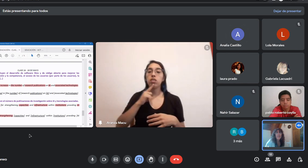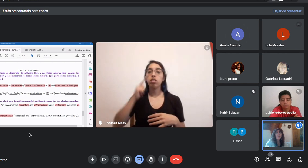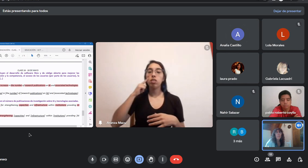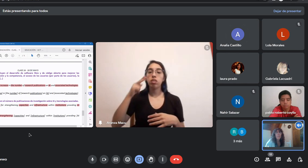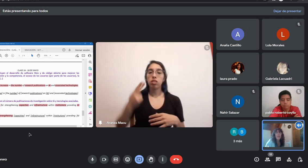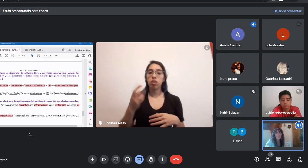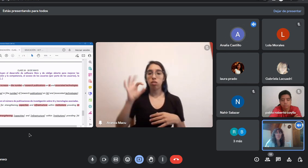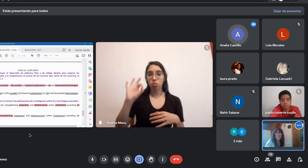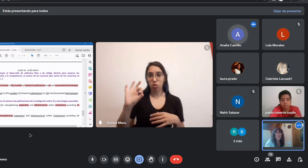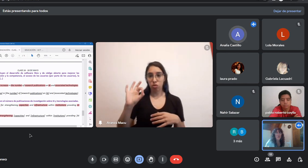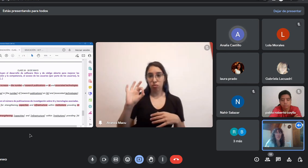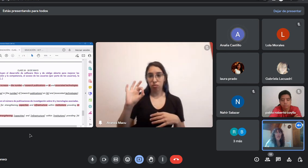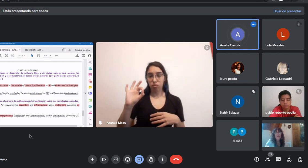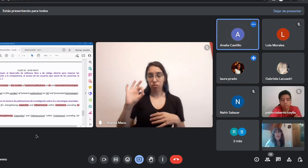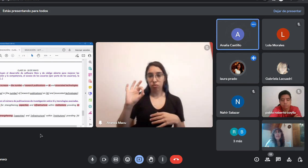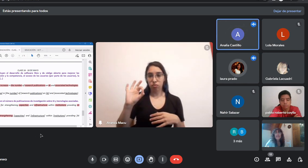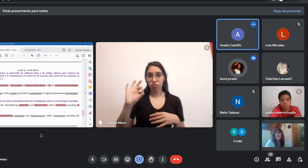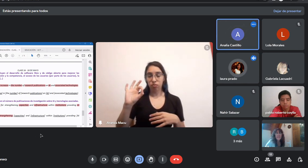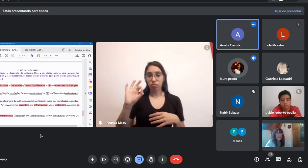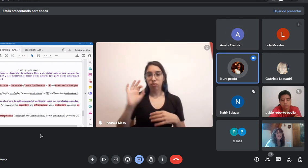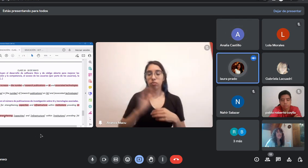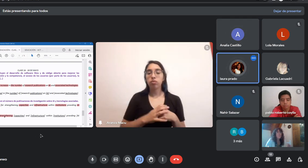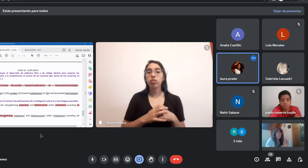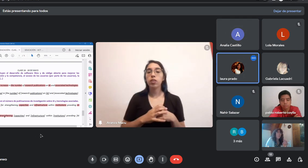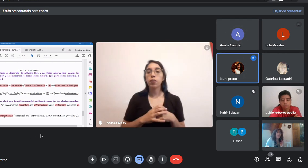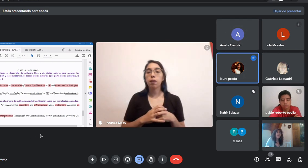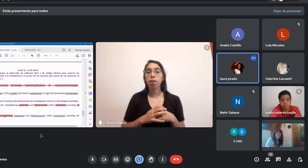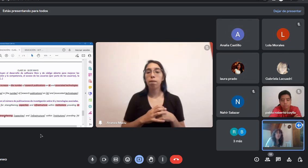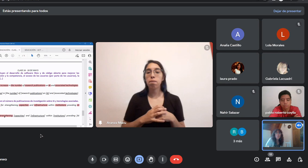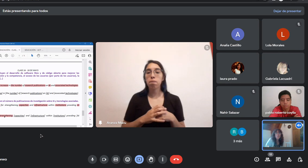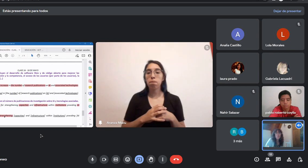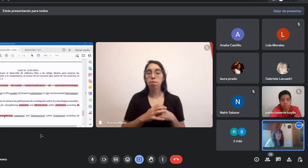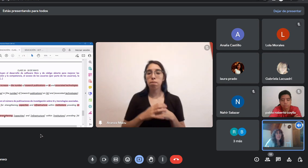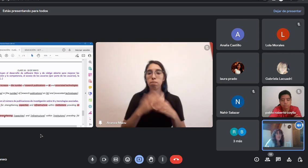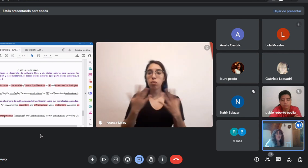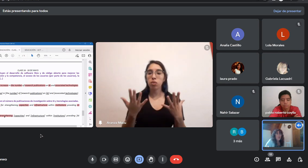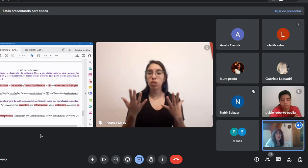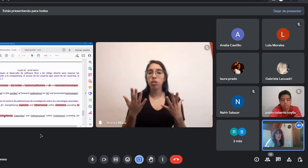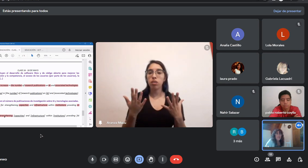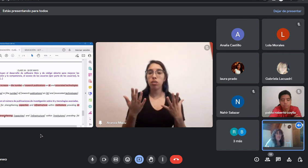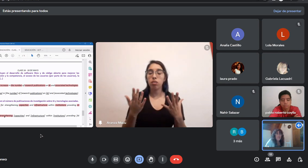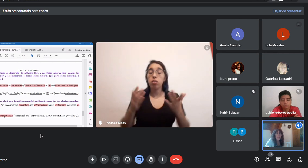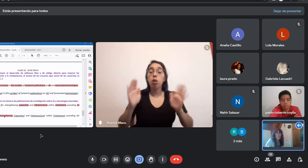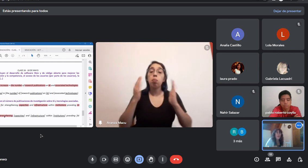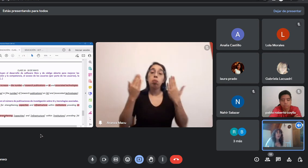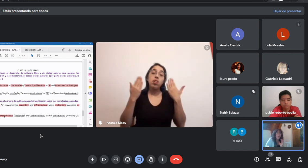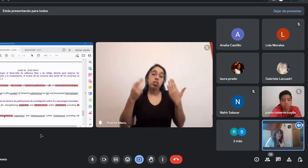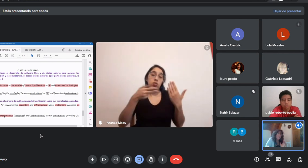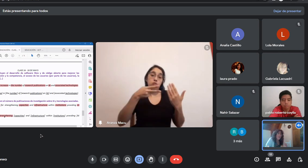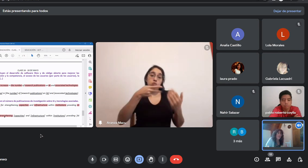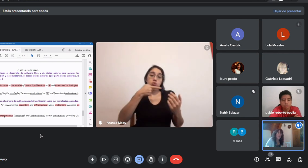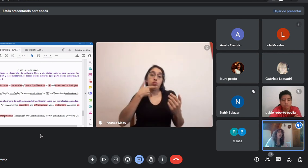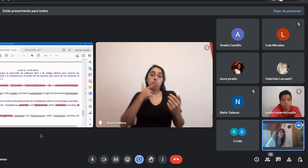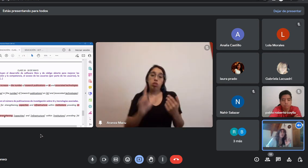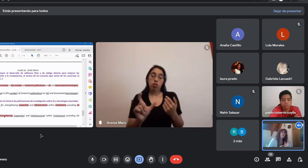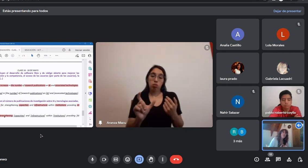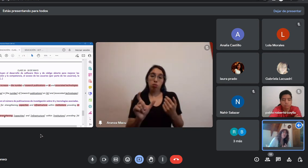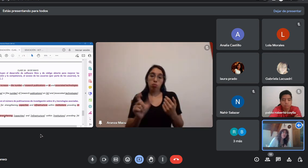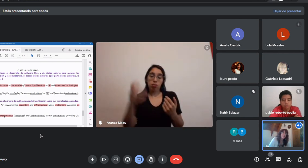de la De preposición. la preposición. También puede ser un sustantivo, ¿Sí? Porque acuérdense que